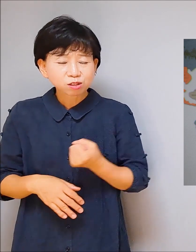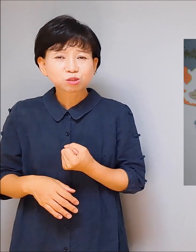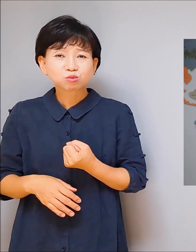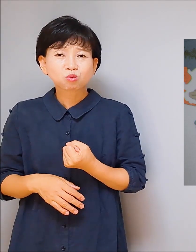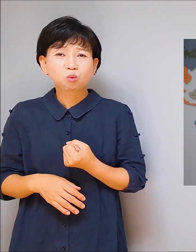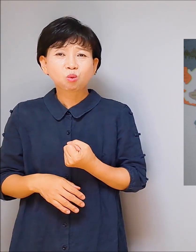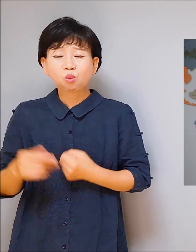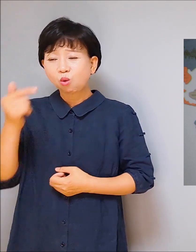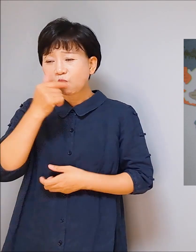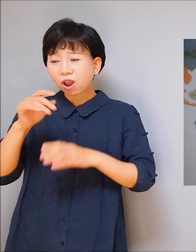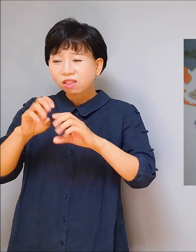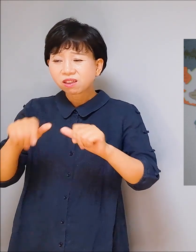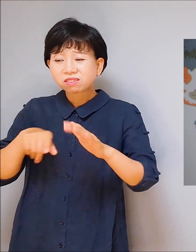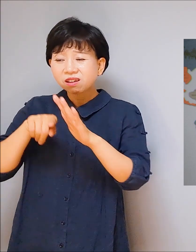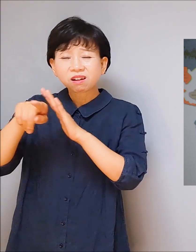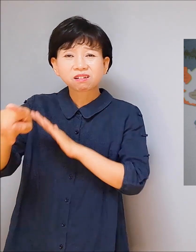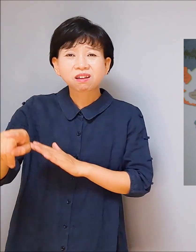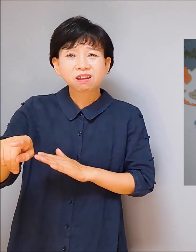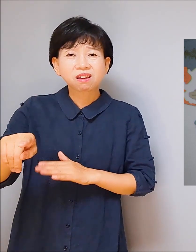다른 데 가서